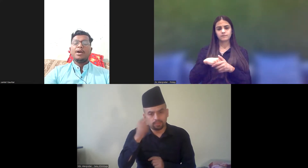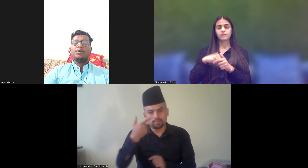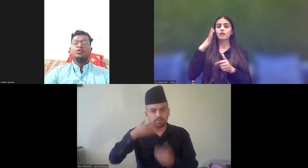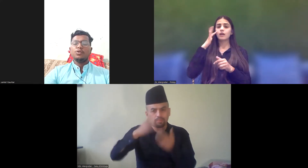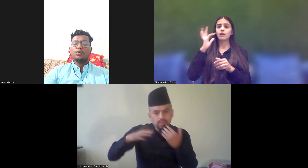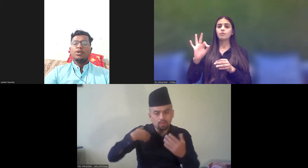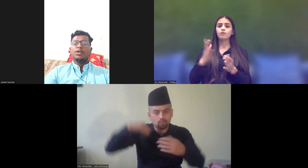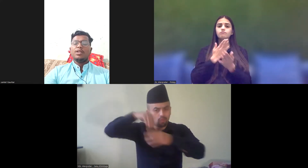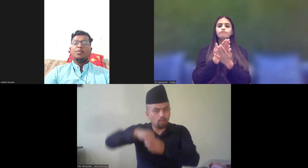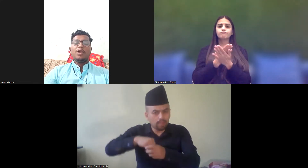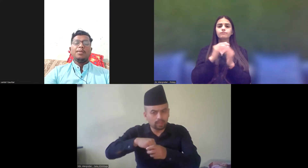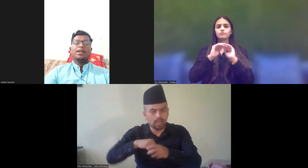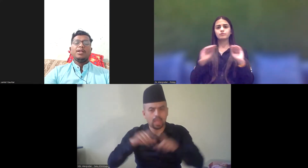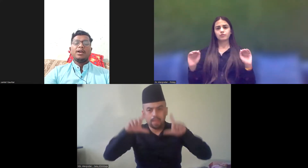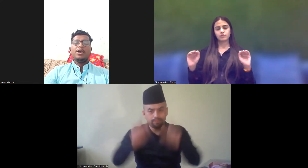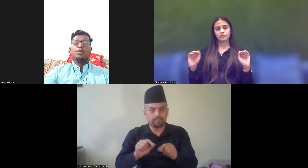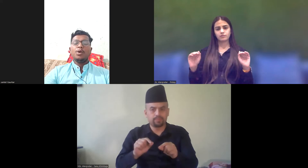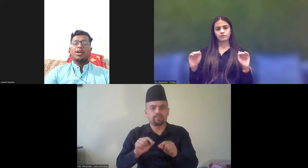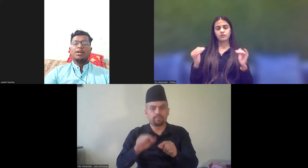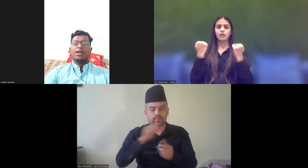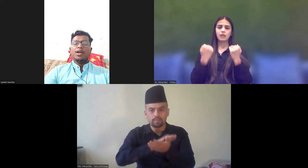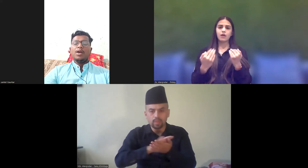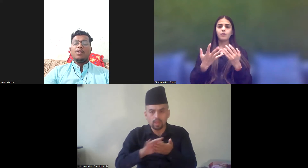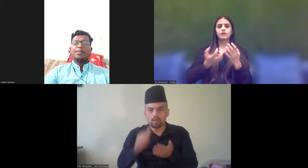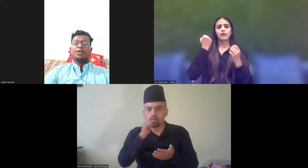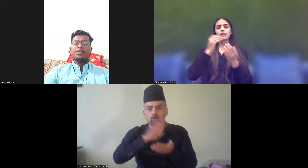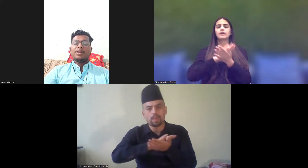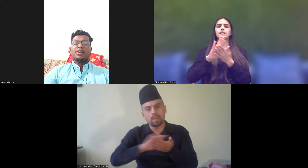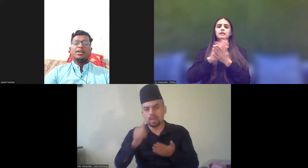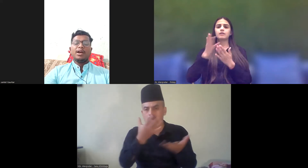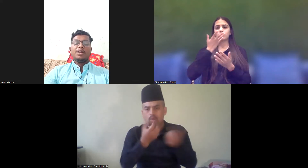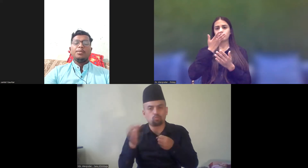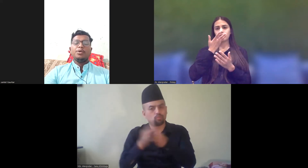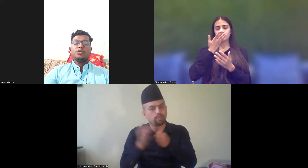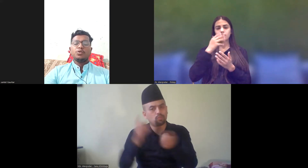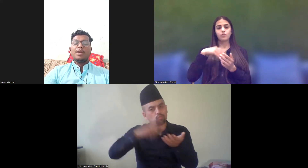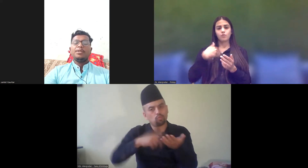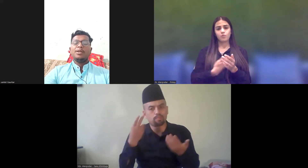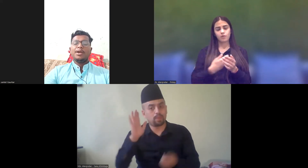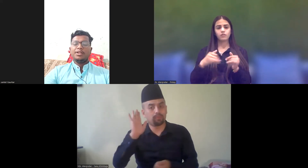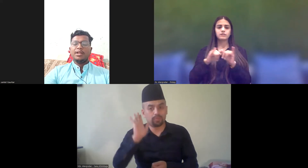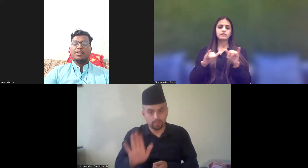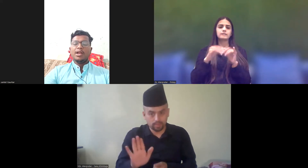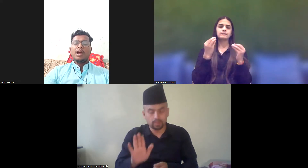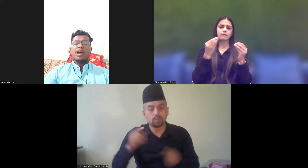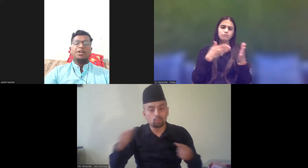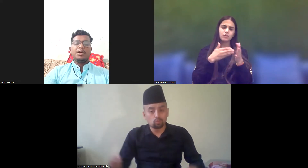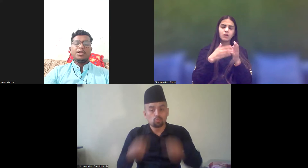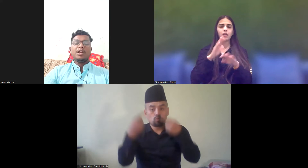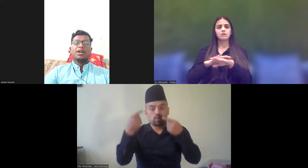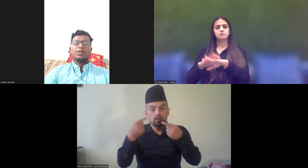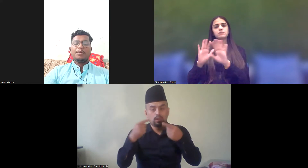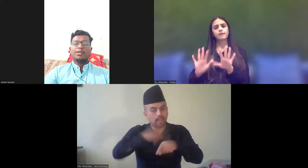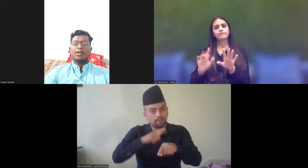प्रक्रियेचा भाग बनू शकलो. त्यामुळे आम्हाला चांगले अनुभव आले व आपण कसे चांगले नागरिक बनू शकतो याबद्दल माहिती झाली आणि